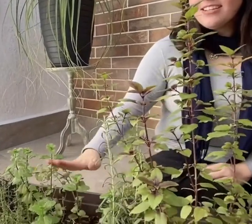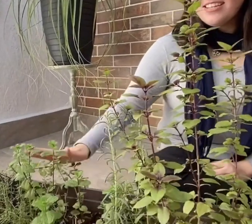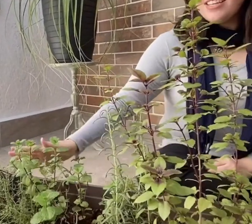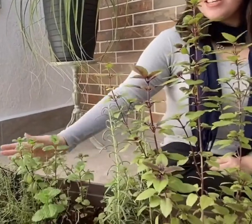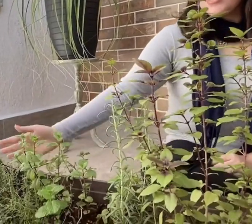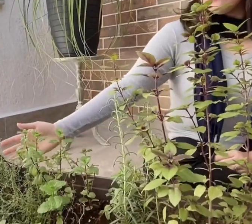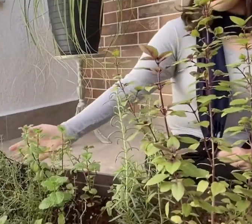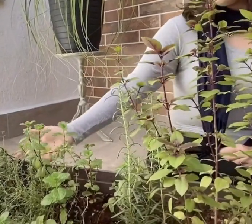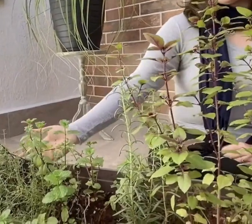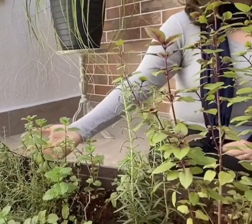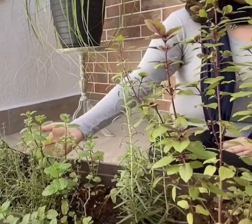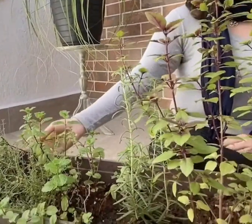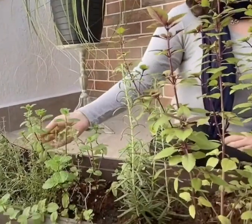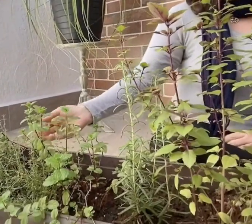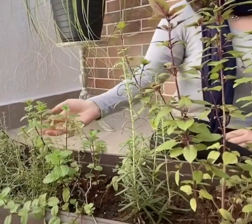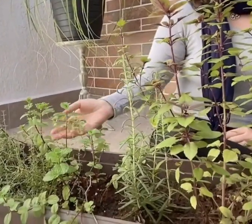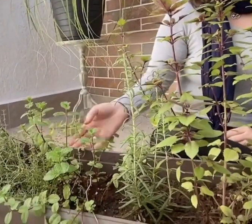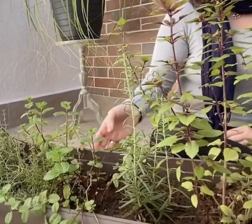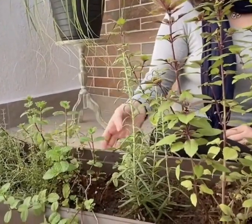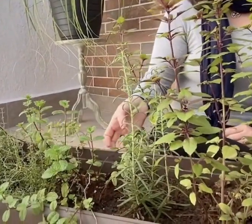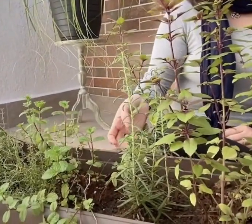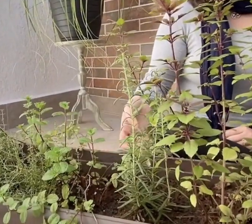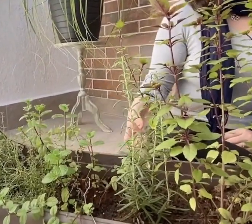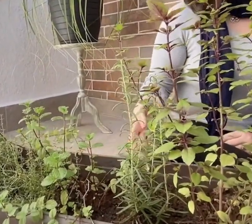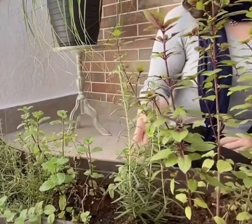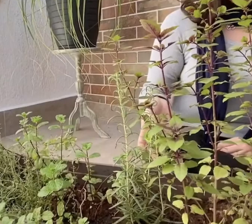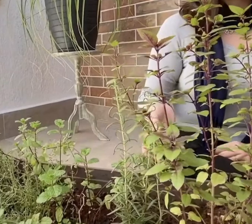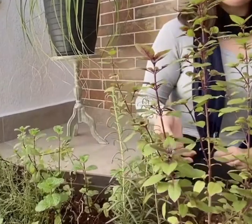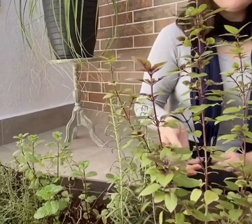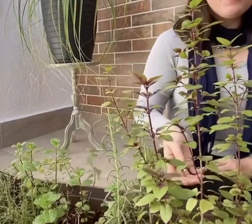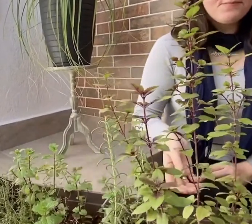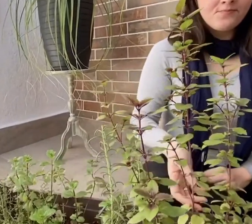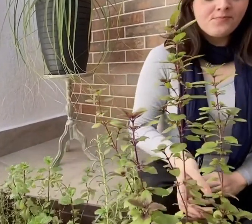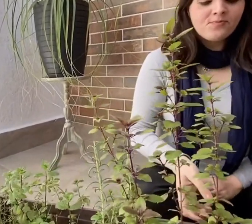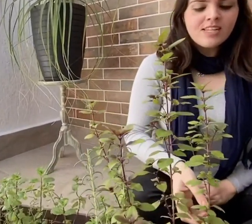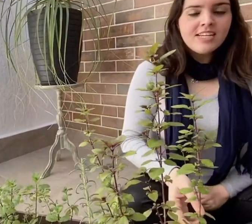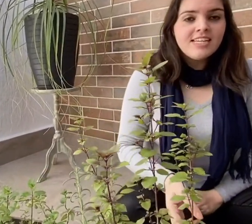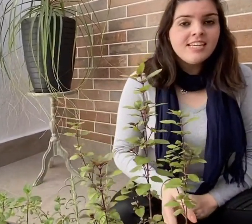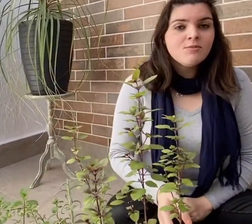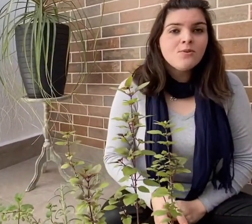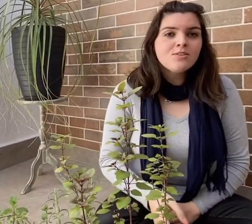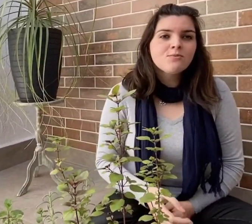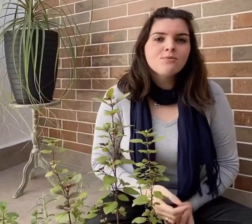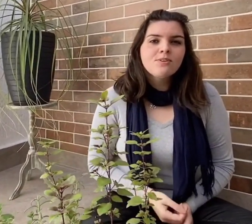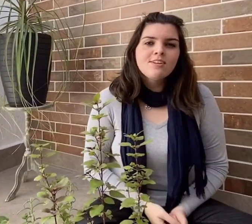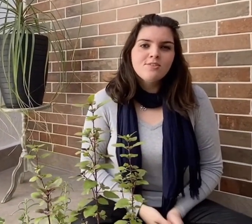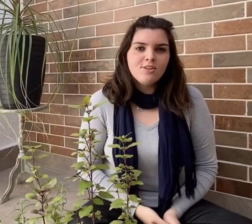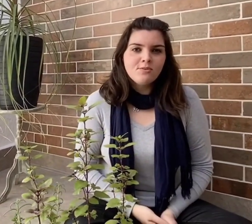aqui, que foi feita por mim e pela minha mãe com muito carinho. E o assunto do nosso vídeo